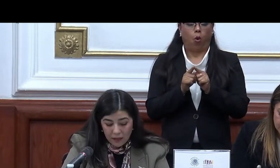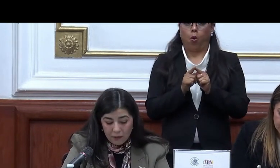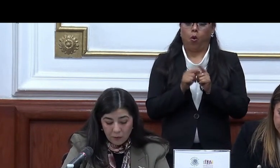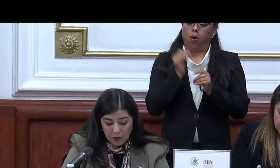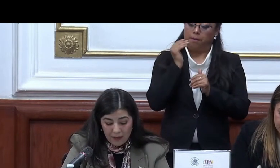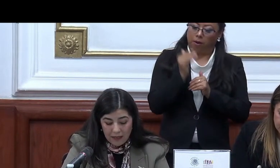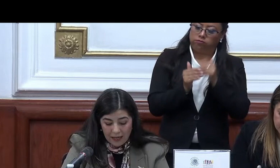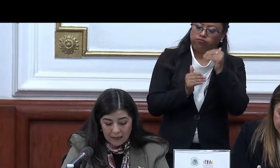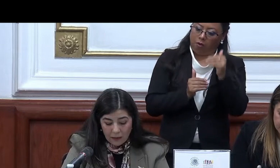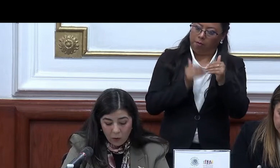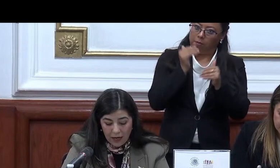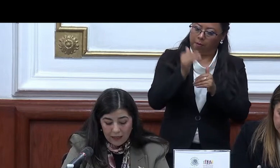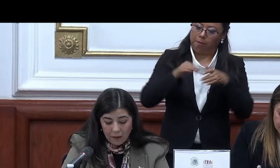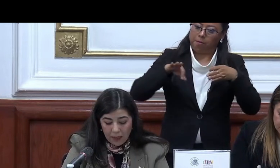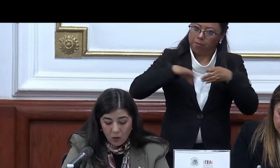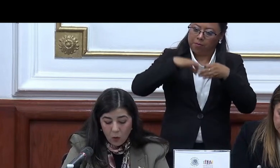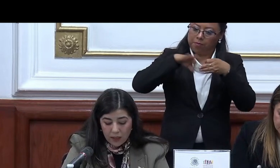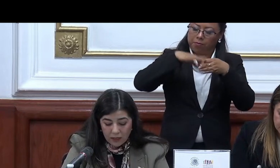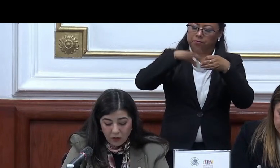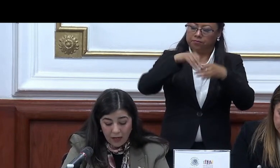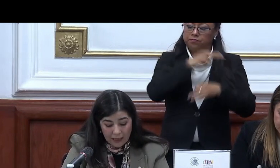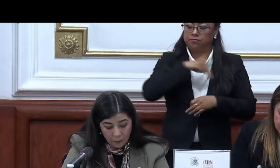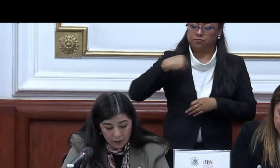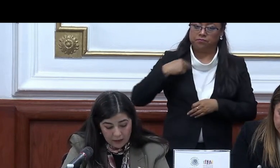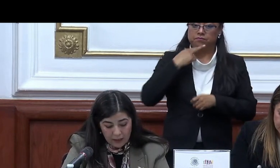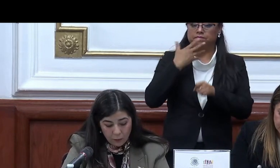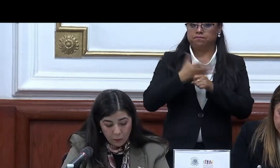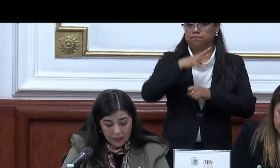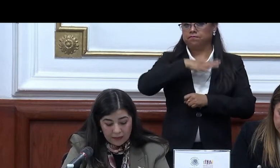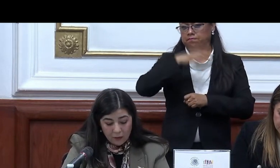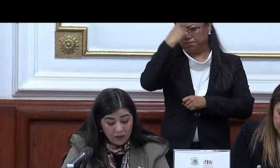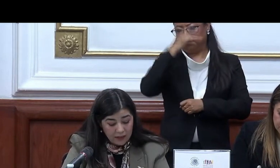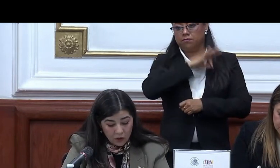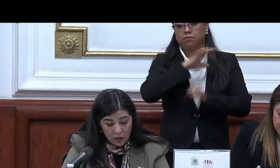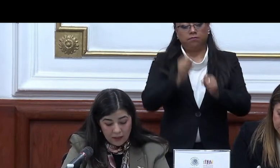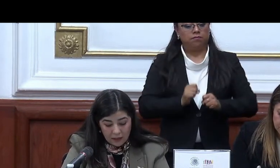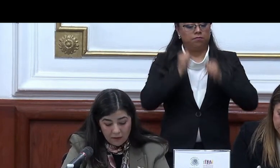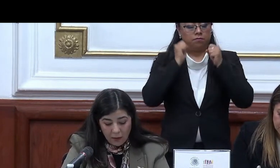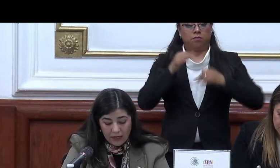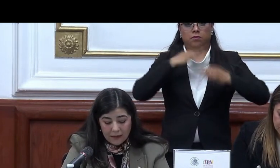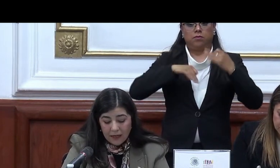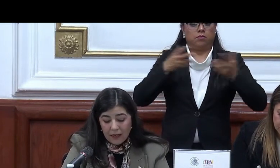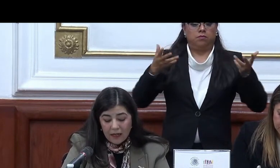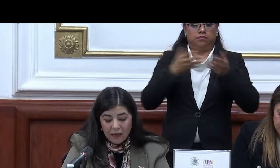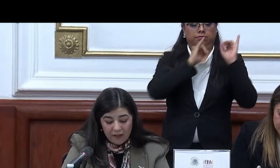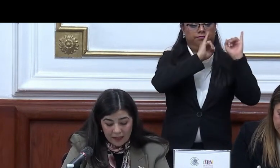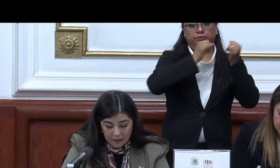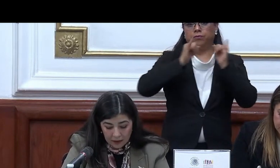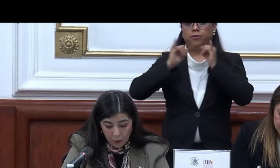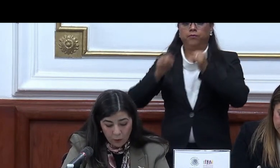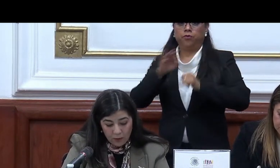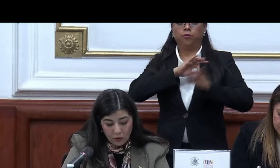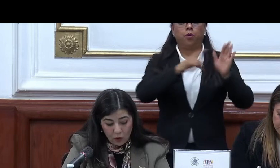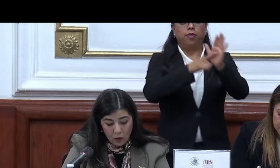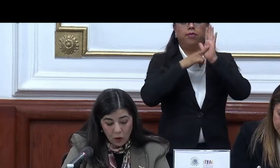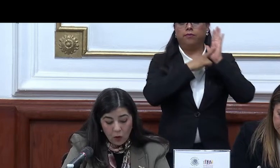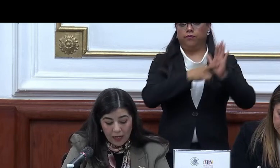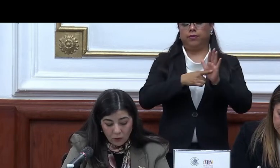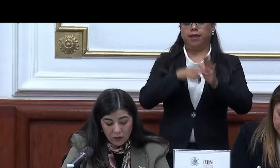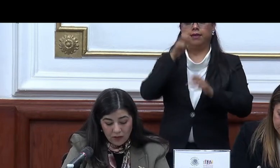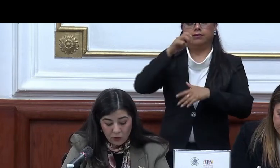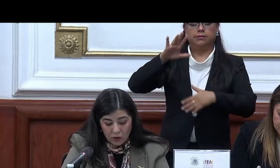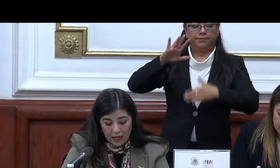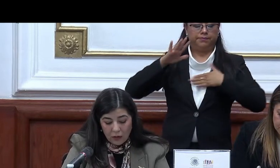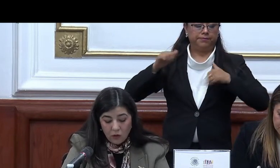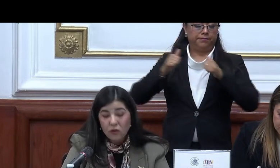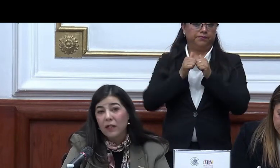nuestra responsabilidad asegurar que el marco jurídico, las políticas públicas y nuestras acciones individuales reflejen este compromiso con la